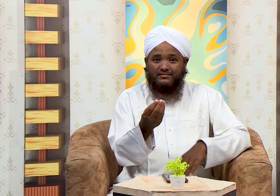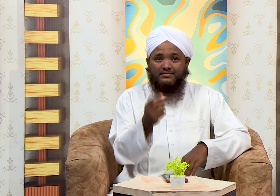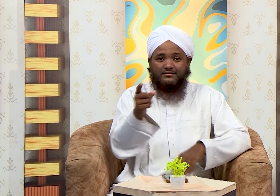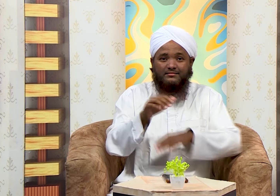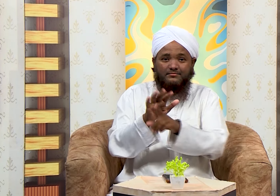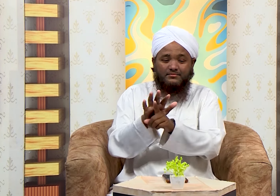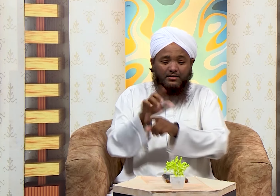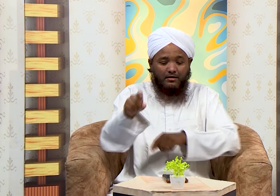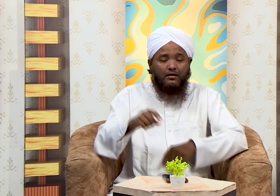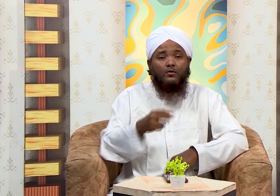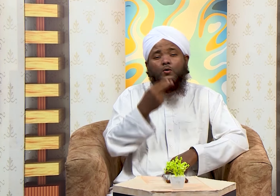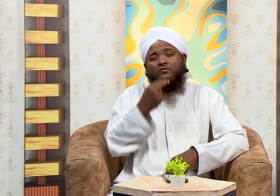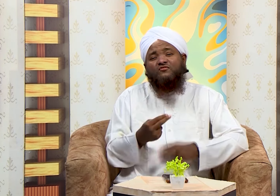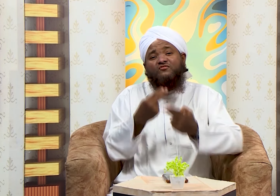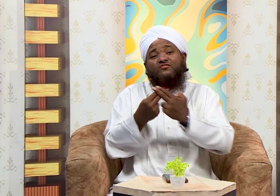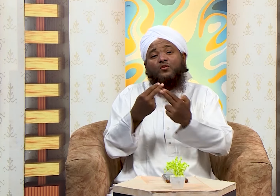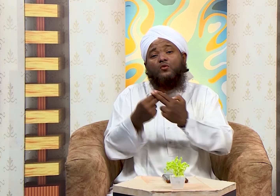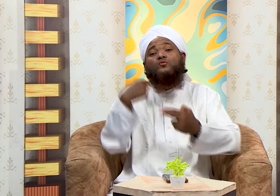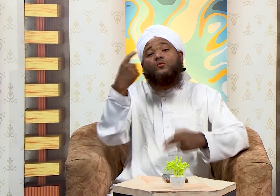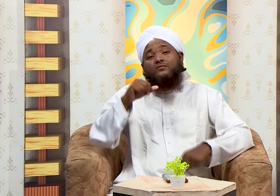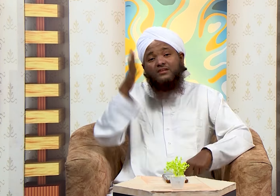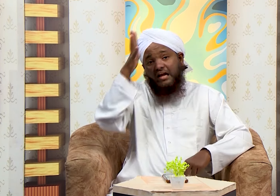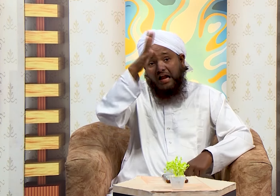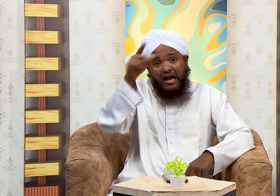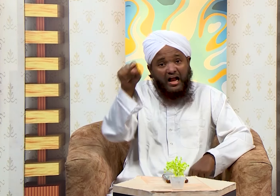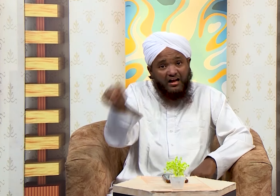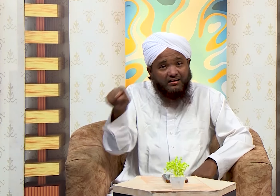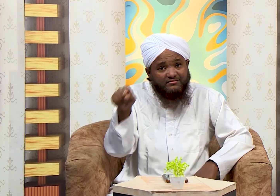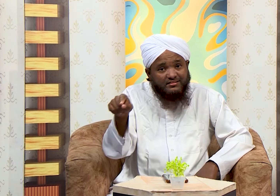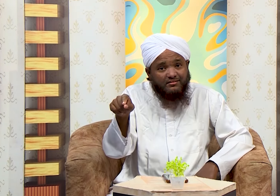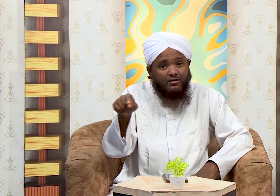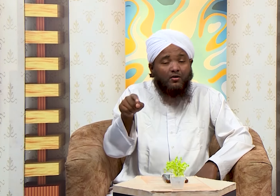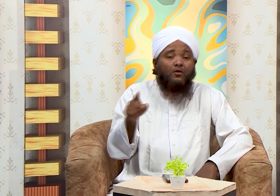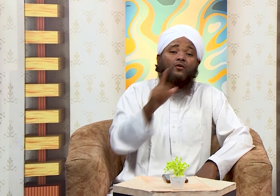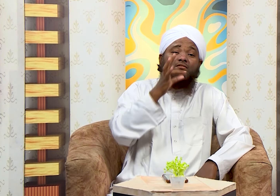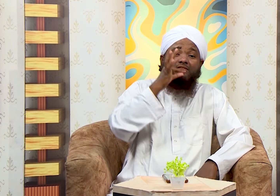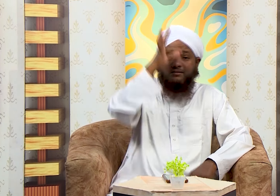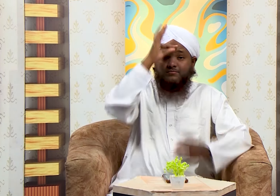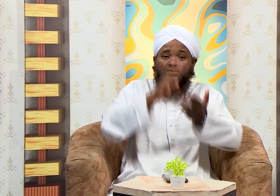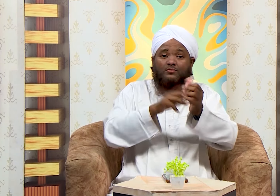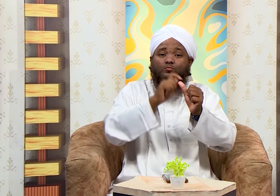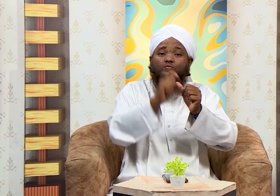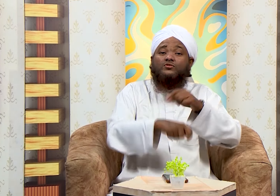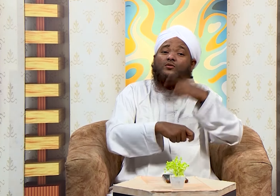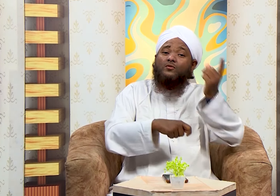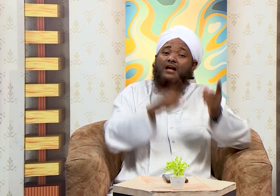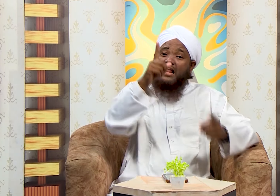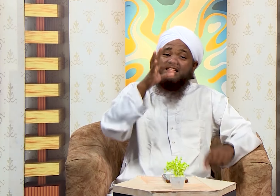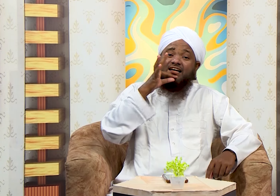فرون کتنا بڑا مجرم تھا اور حضرت موسیٰ علیہ السلام اللہ پاک کے نبی ہیں ان کو کہا جا رہا ہے کہ تم نے اتنے بڑے